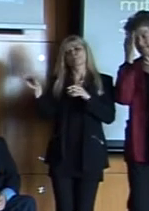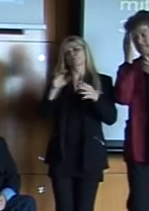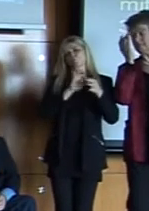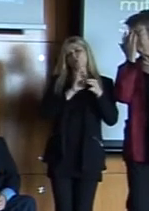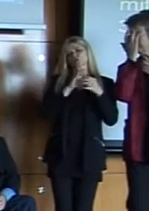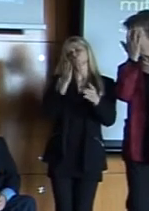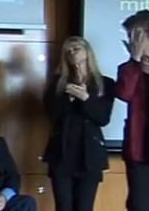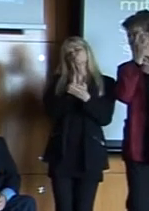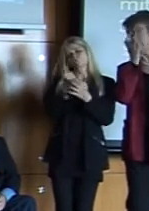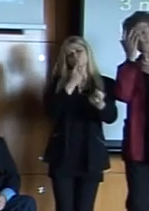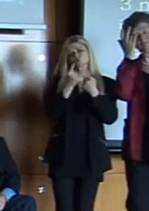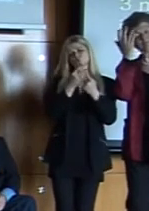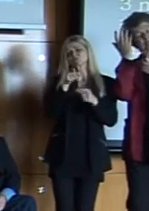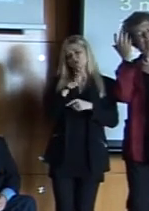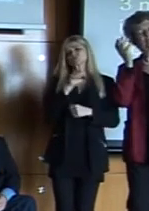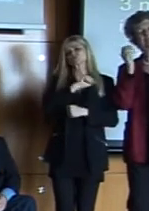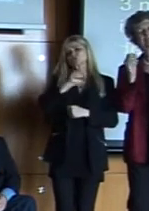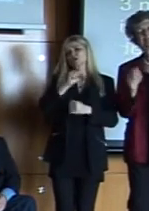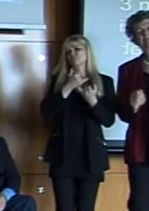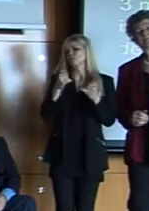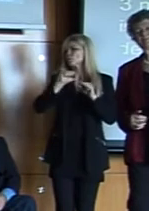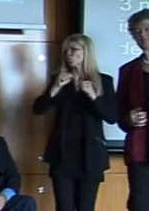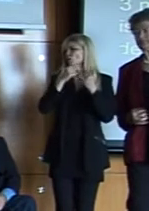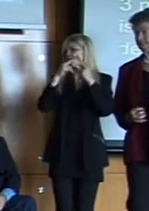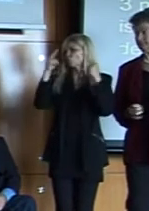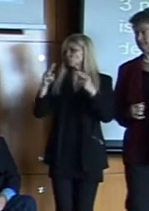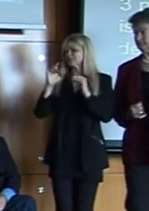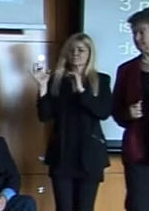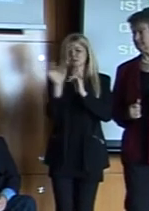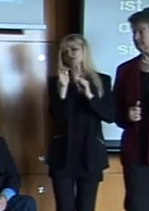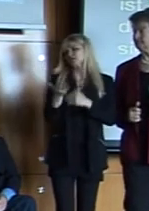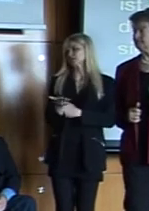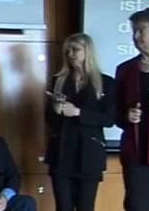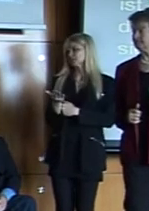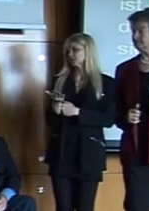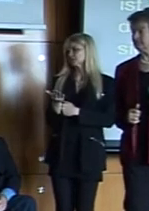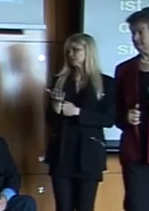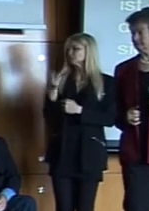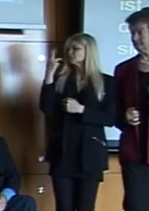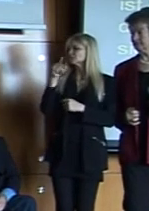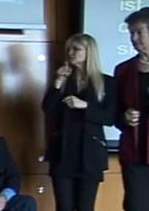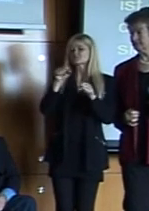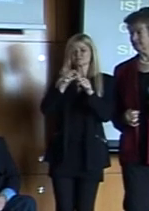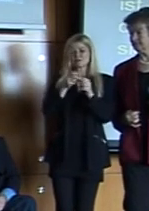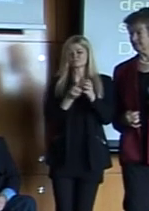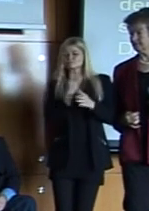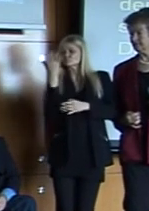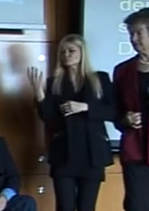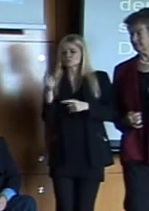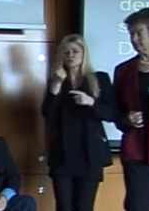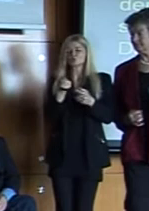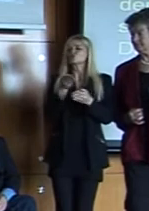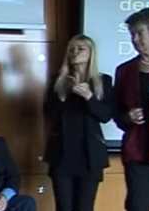möglich mit einem umfassenden Konzept entgegensteuern. Auch das sind Exkludierungen aus dem gesellschaftlichen Leben,